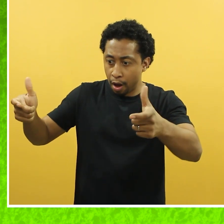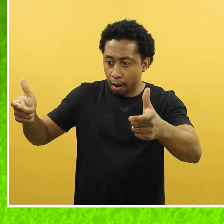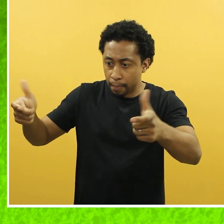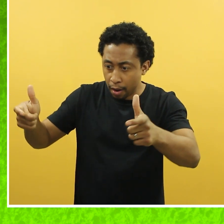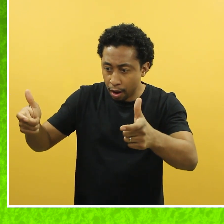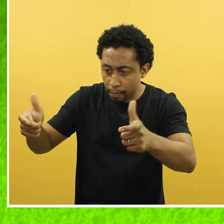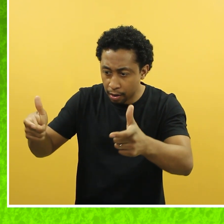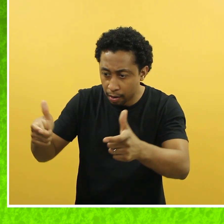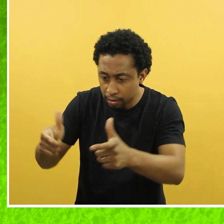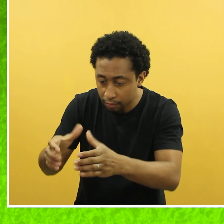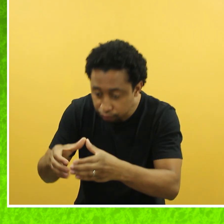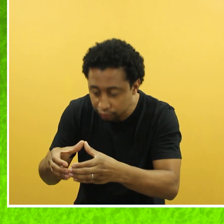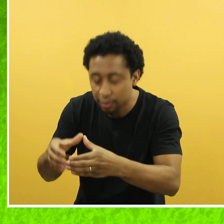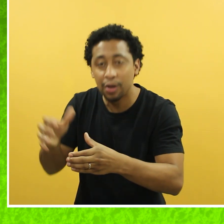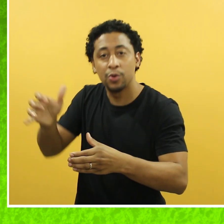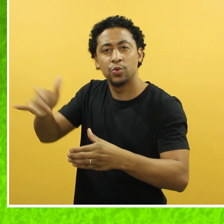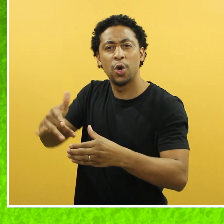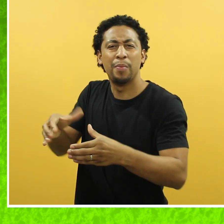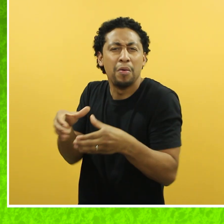sobreviver.